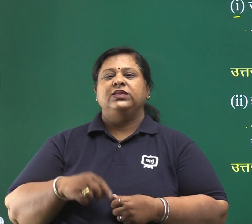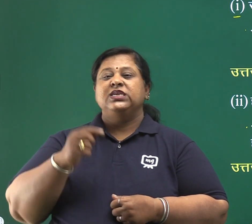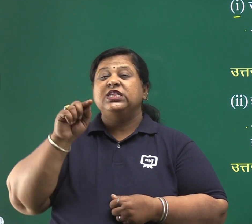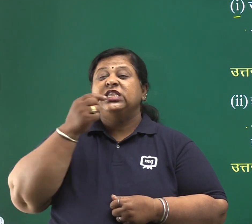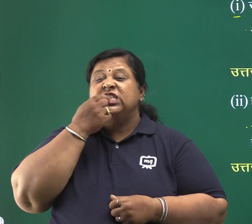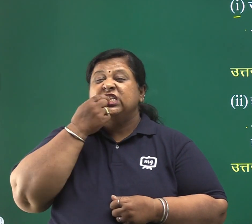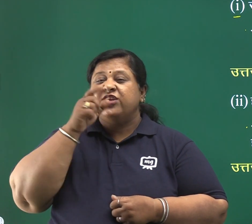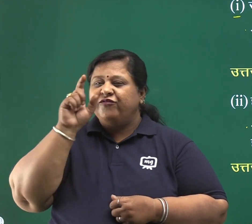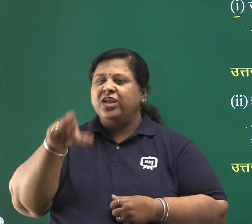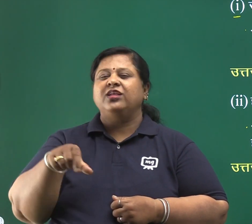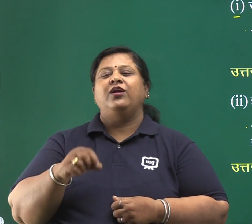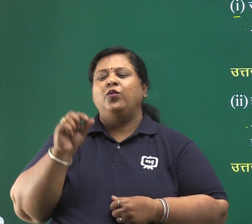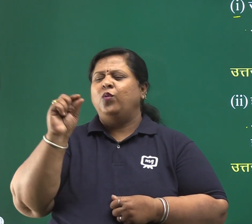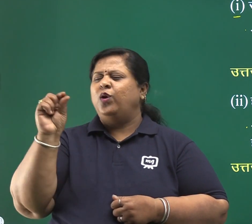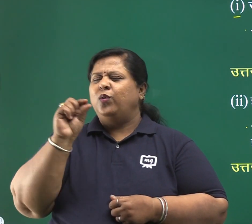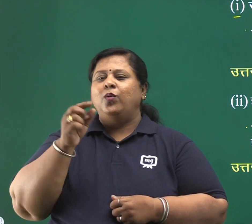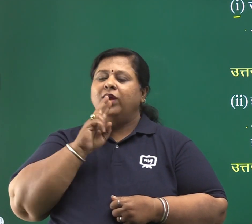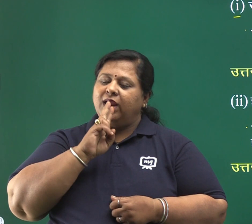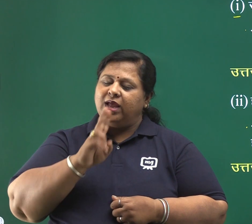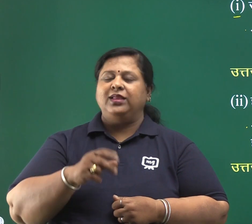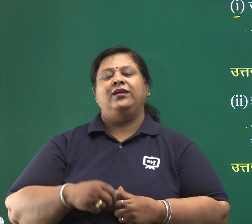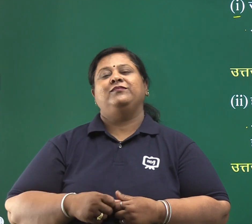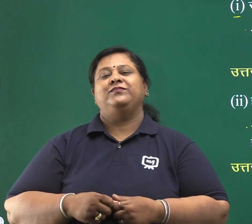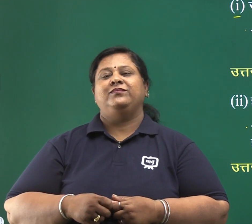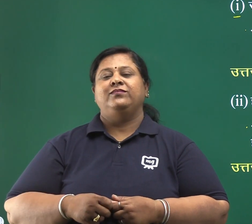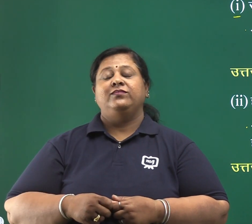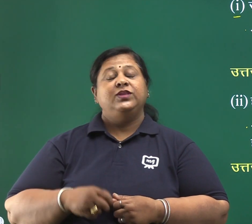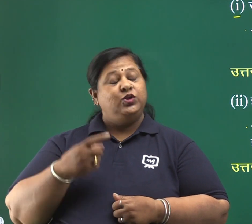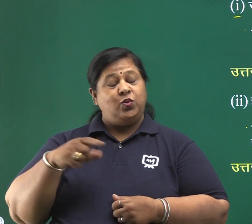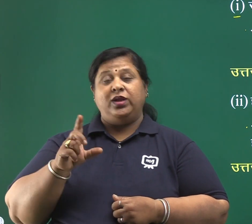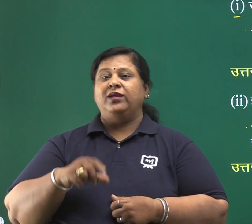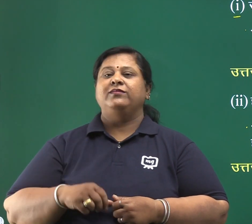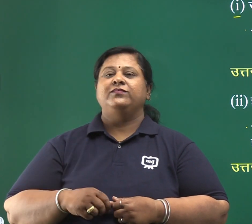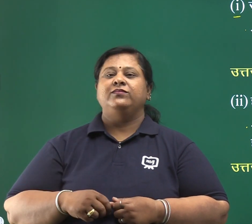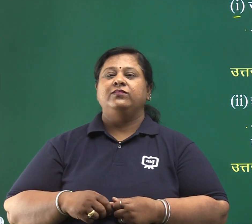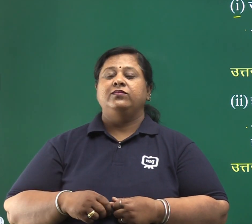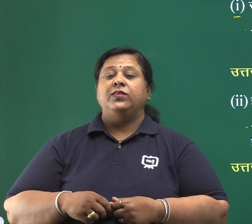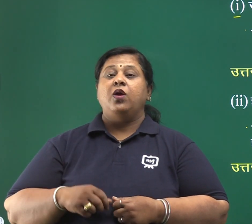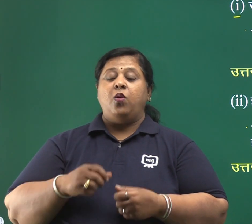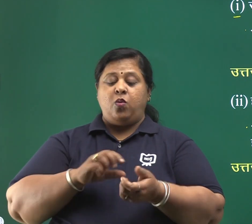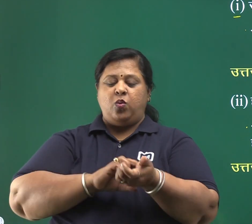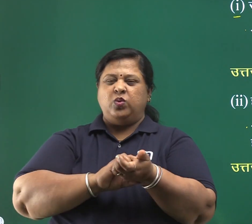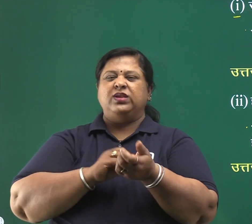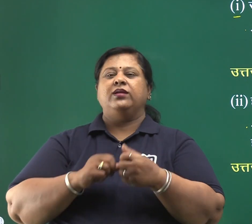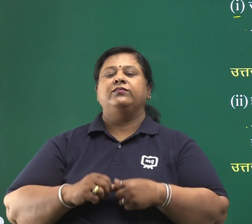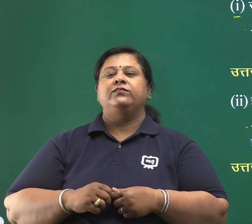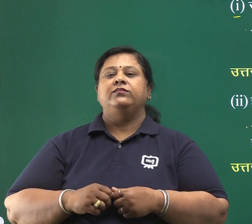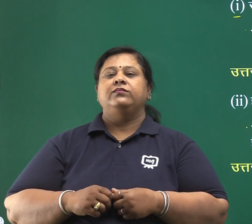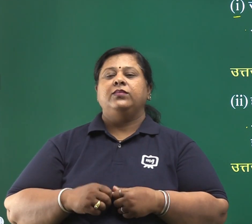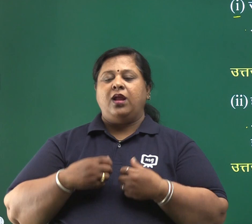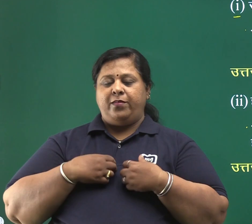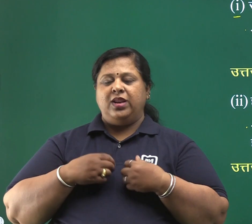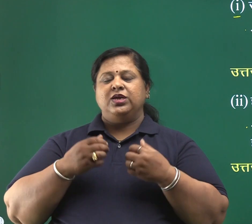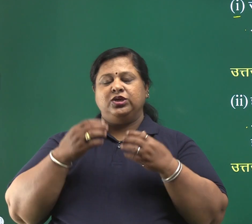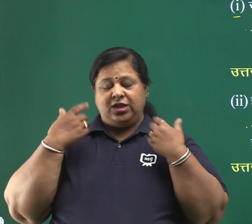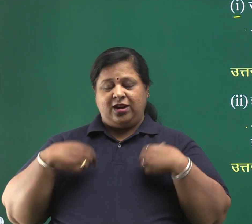सफ़ेद कणों को कहा जाता है, जो कि रोगों से